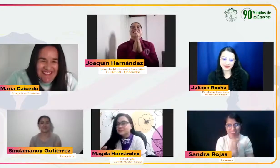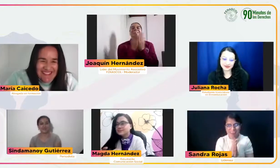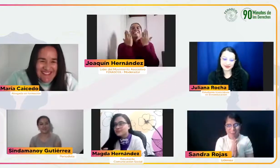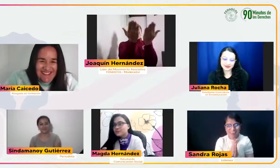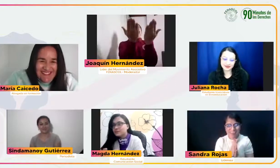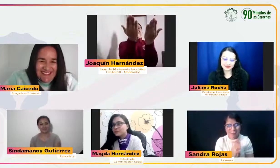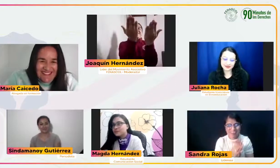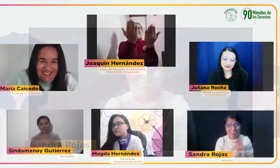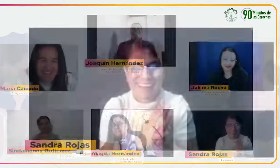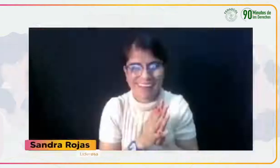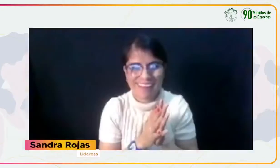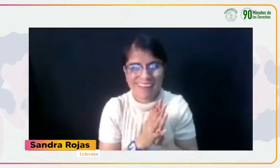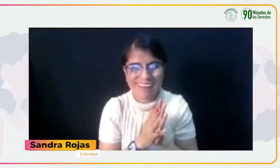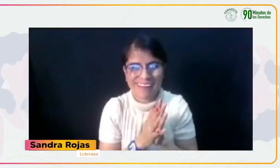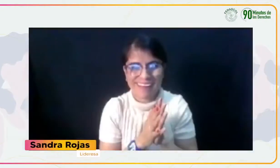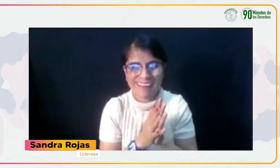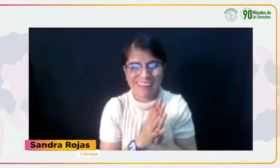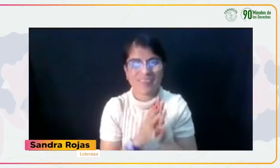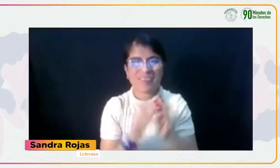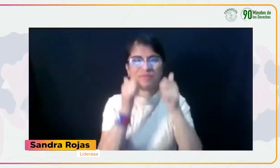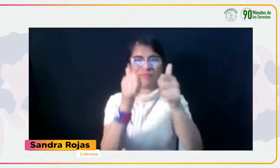un minutico, ¿listo? Adelante.